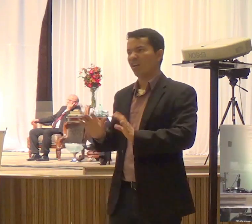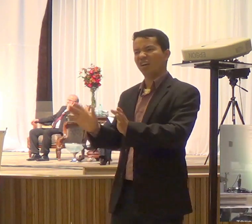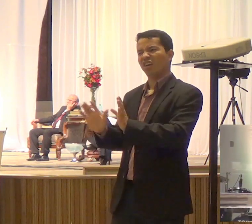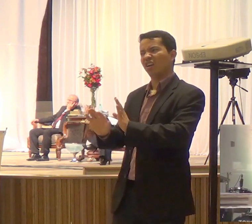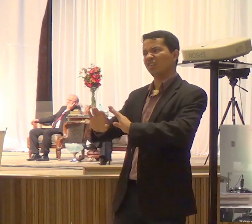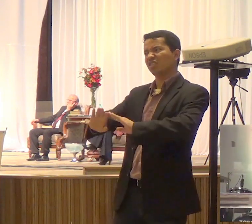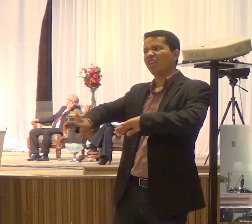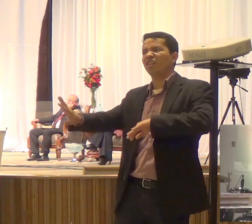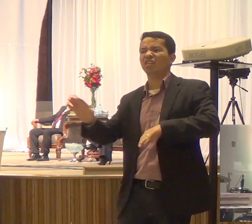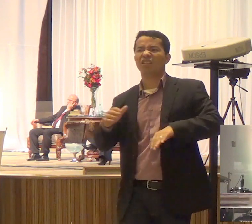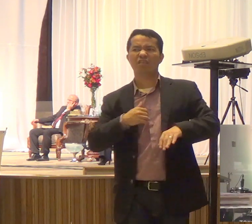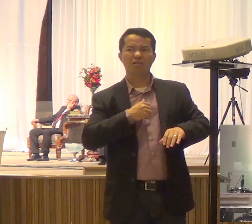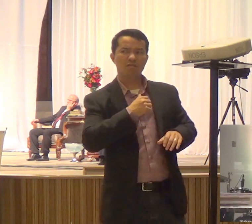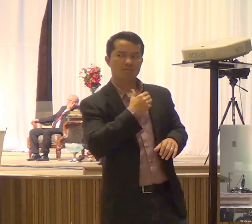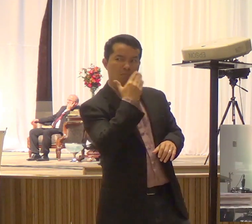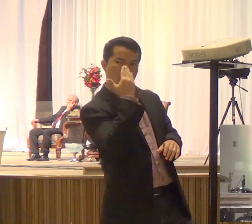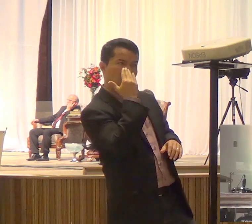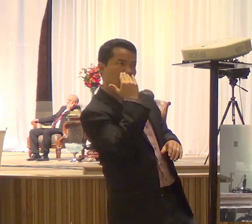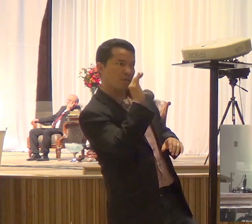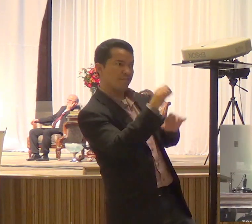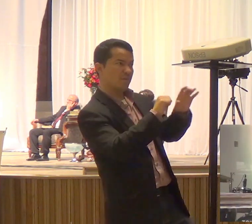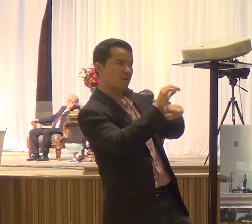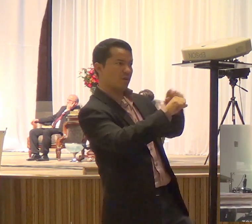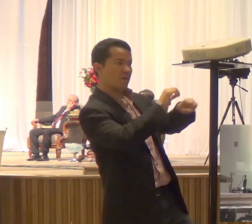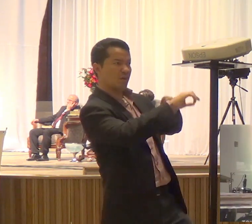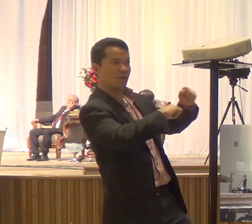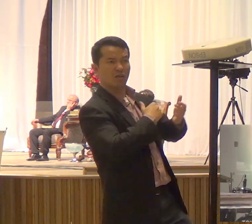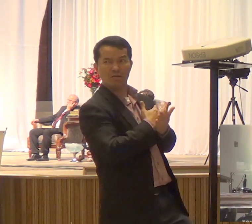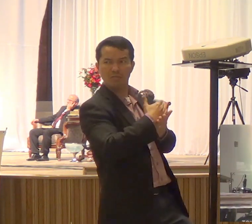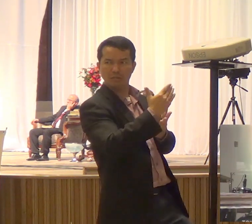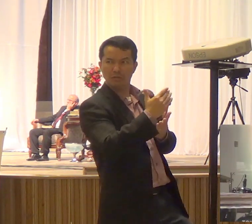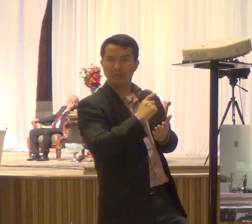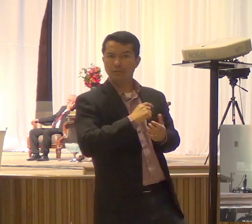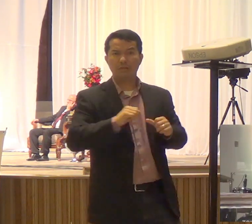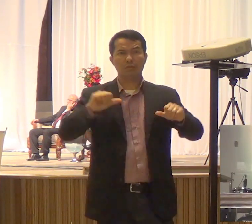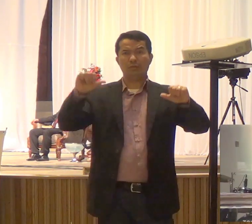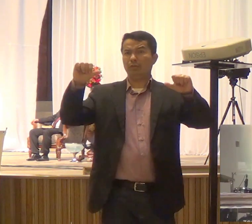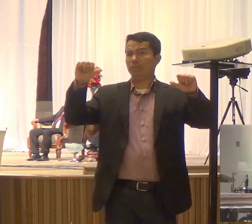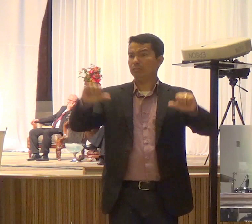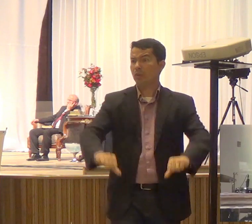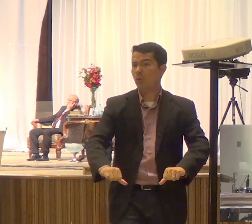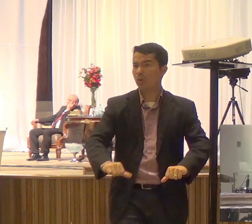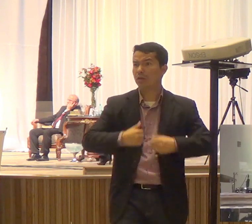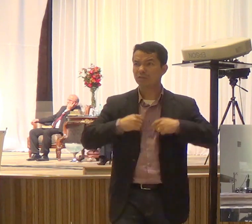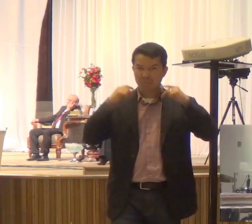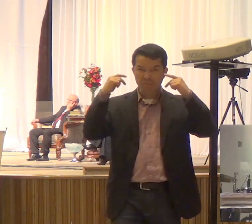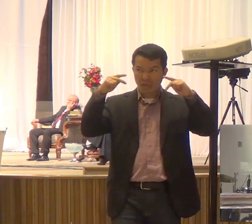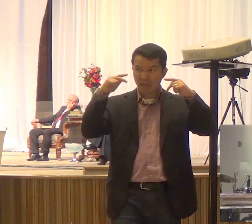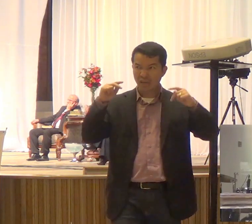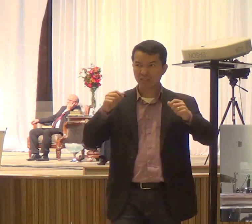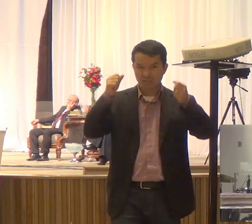prostituir, e o texto é pesado mesmo, e vai falar coisas muito piores, que nem cabem hoje aqui para a